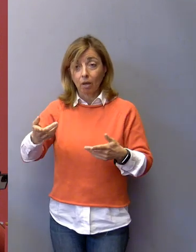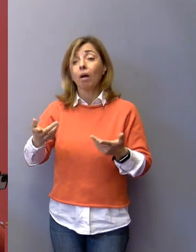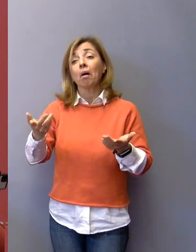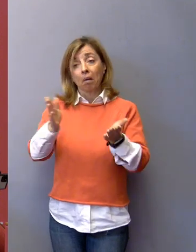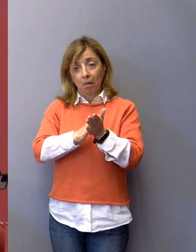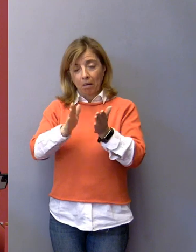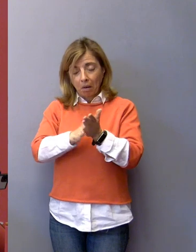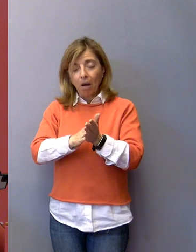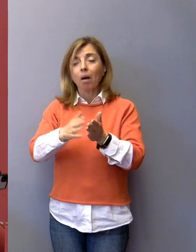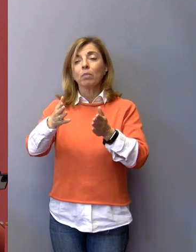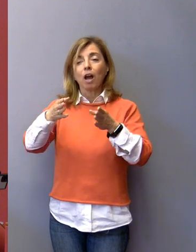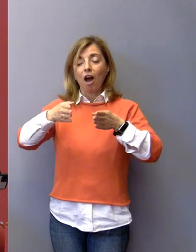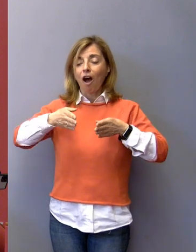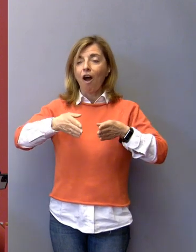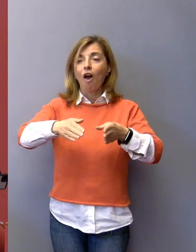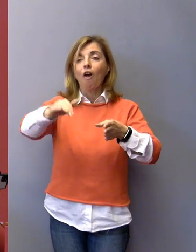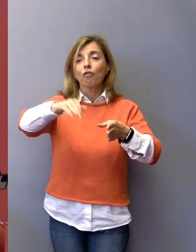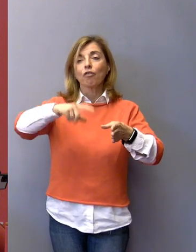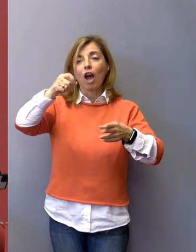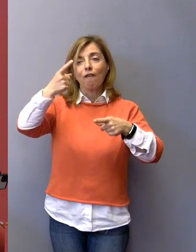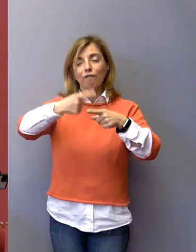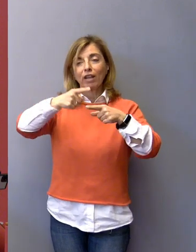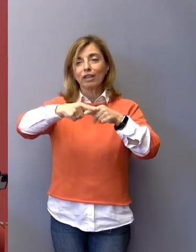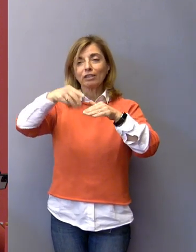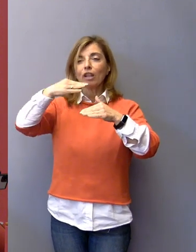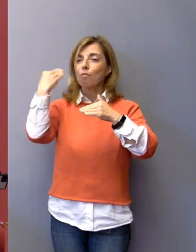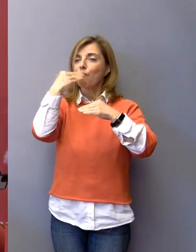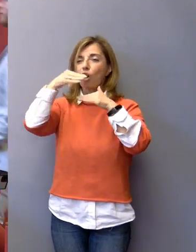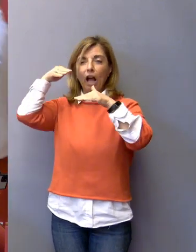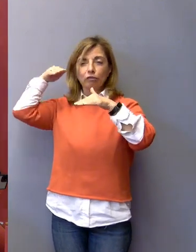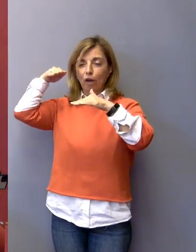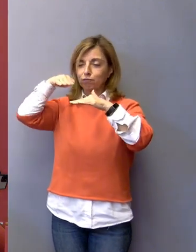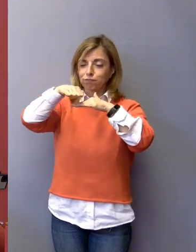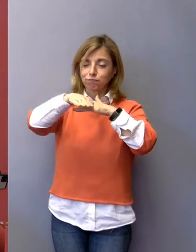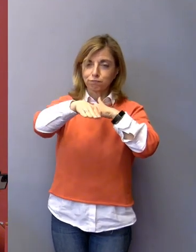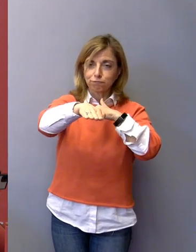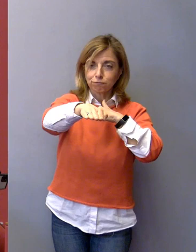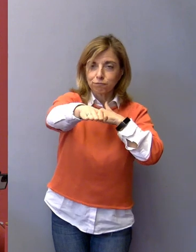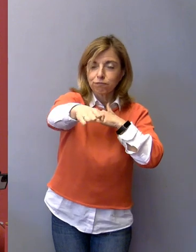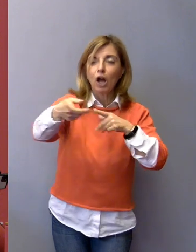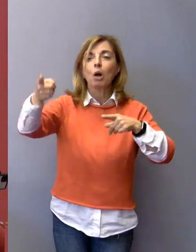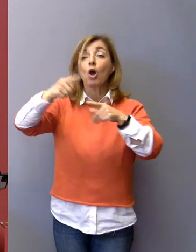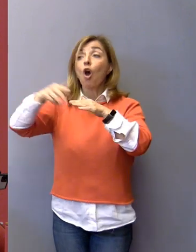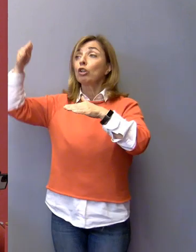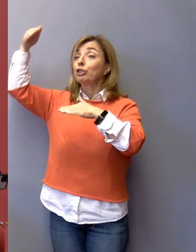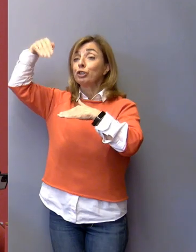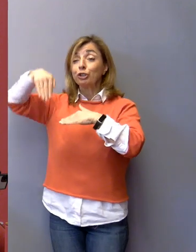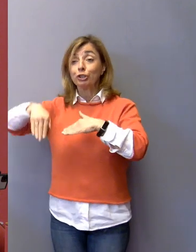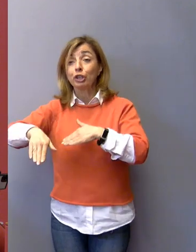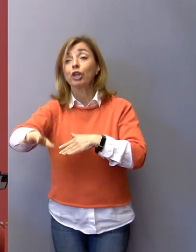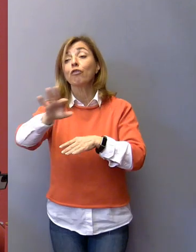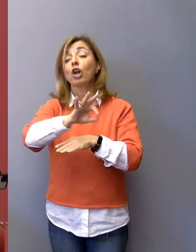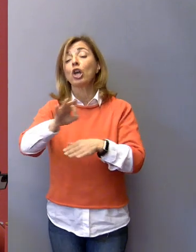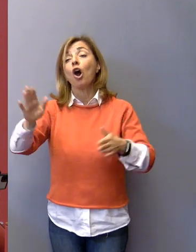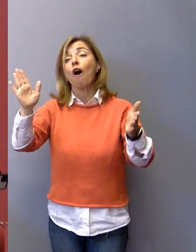o la presunta punto caccia al tesoro per la festa della bandiera che qui portiamo un pezzo o